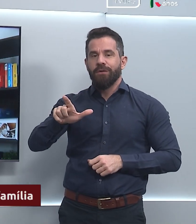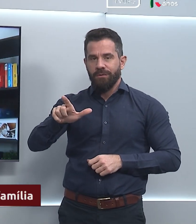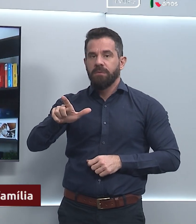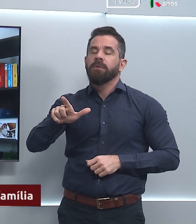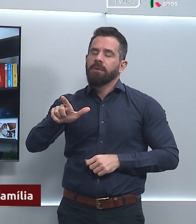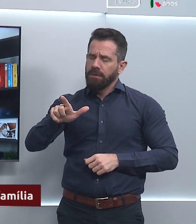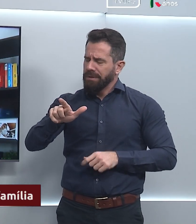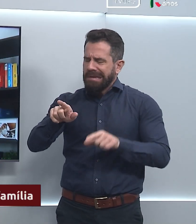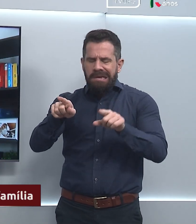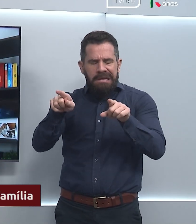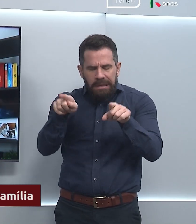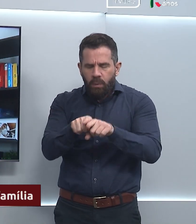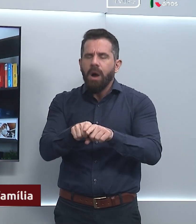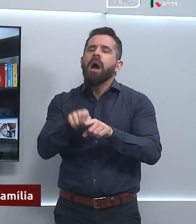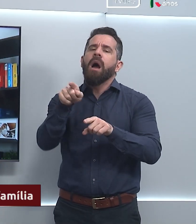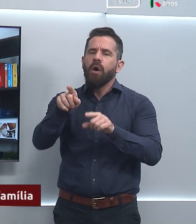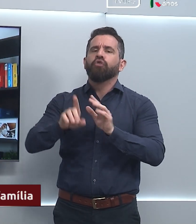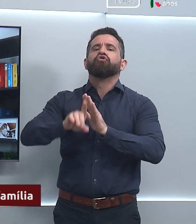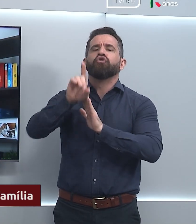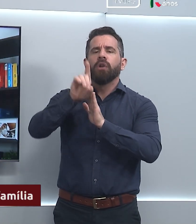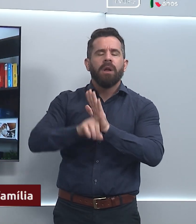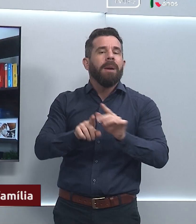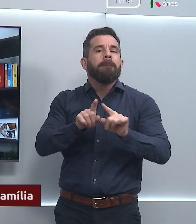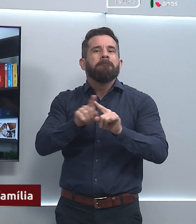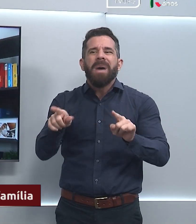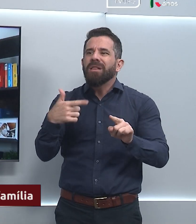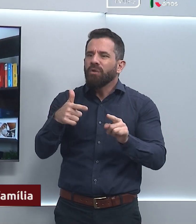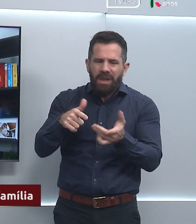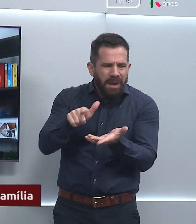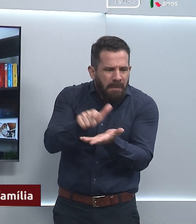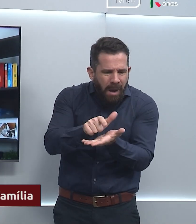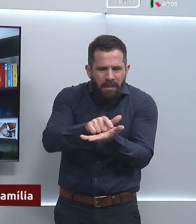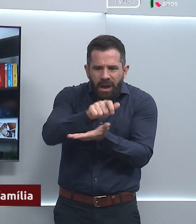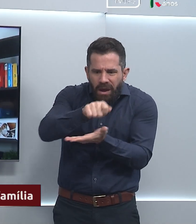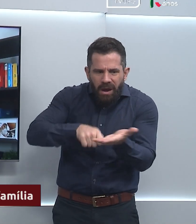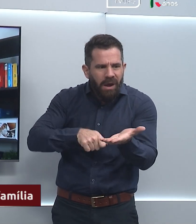direitos preservados, mesmo que não tenha nada estabelecido em um